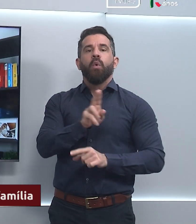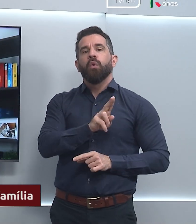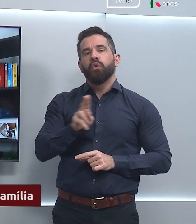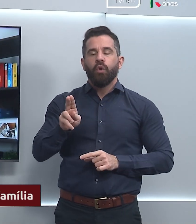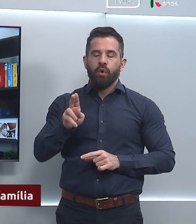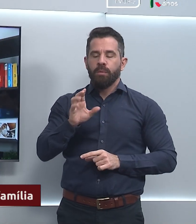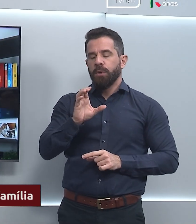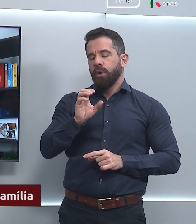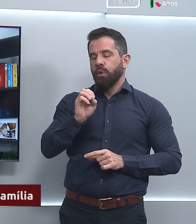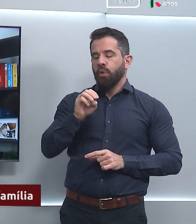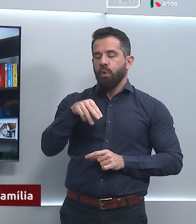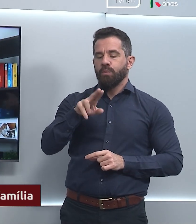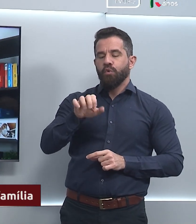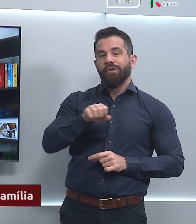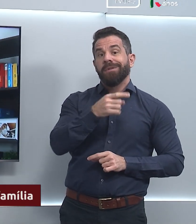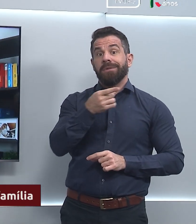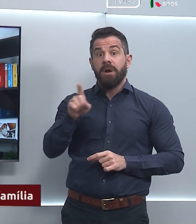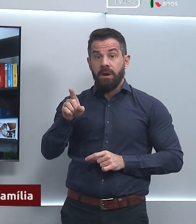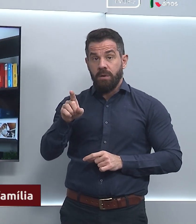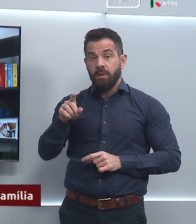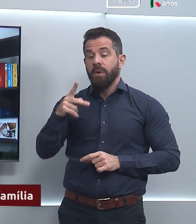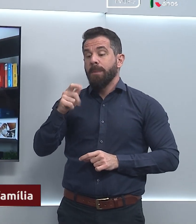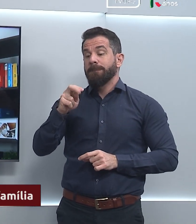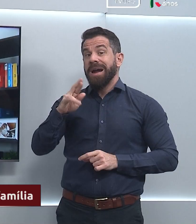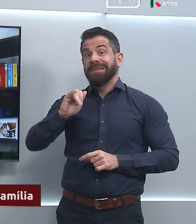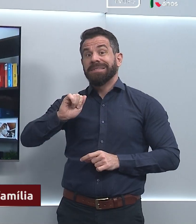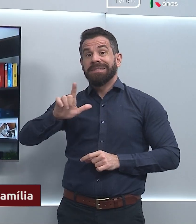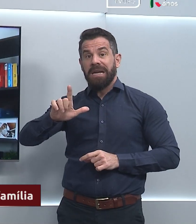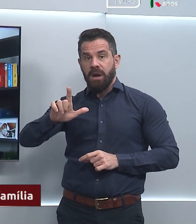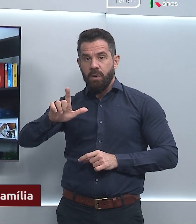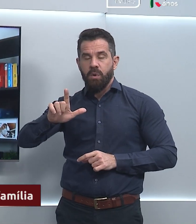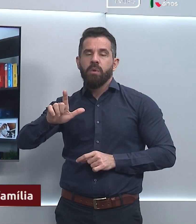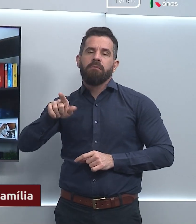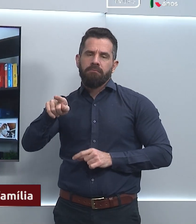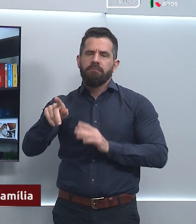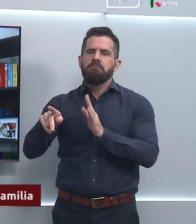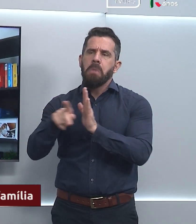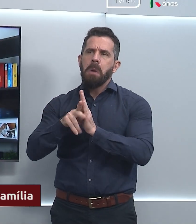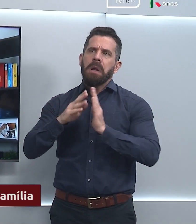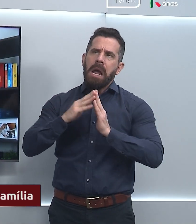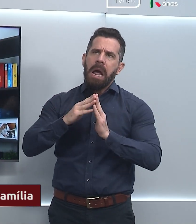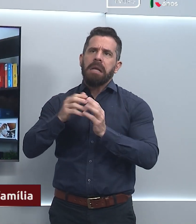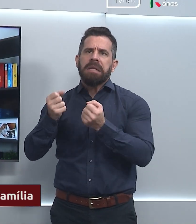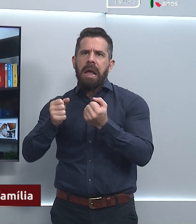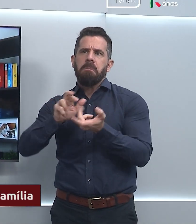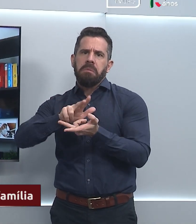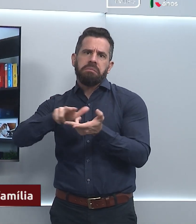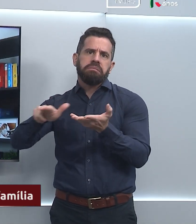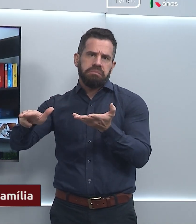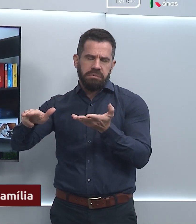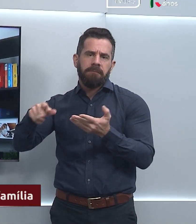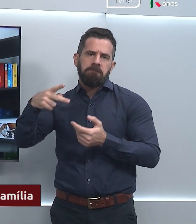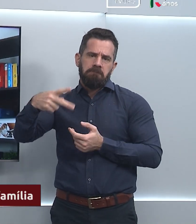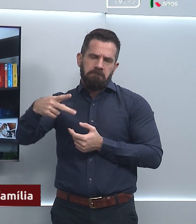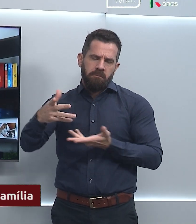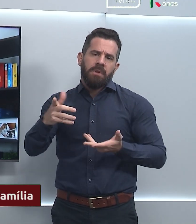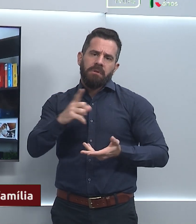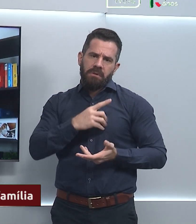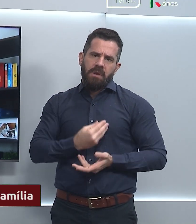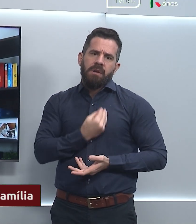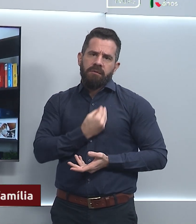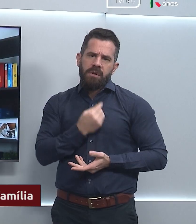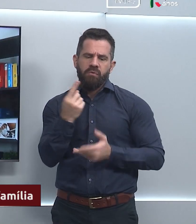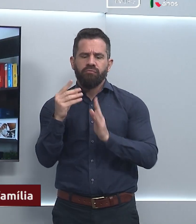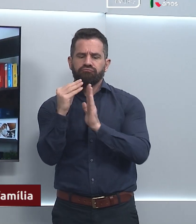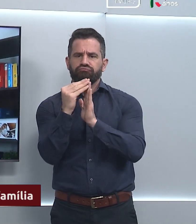bens. Então, se ele não escolheu, a lei já vai escolher ali para aquela relação que o regime de bens, que é uma das partes que dá muitos conflitos